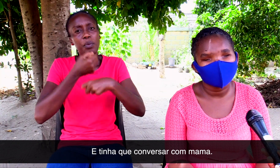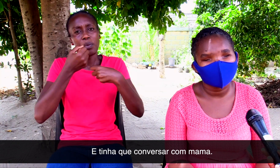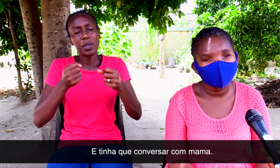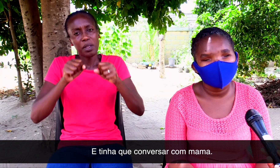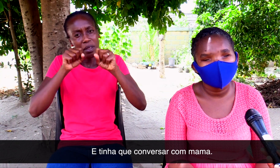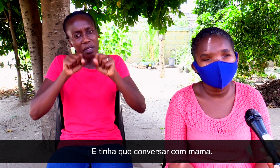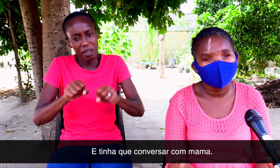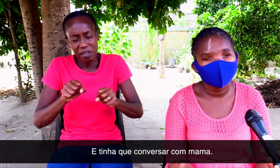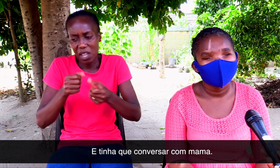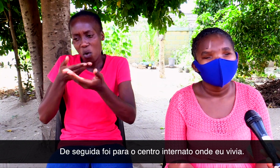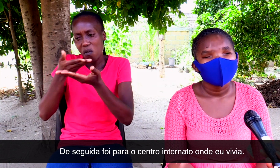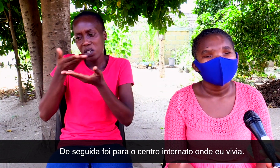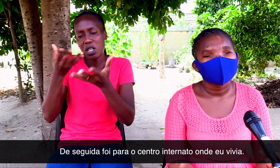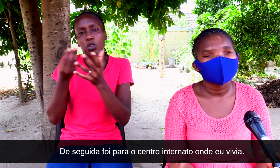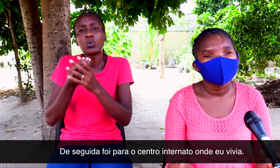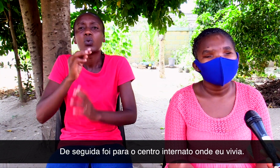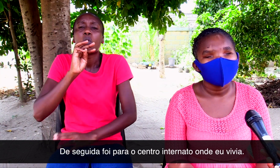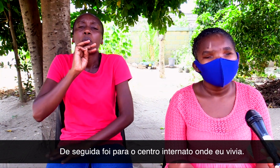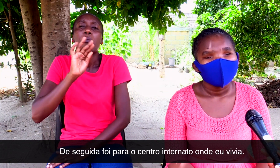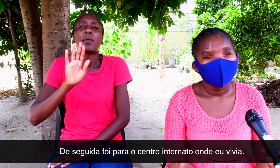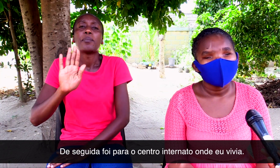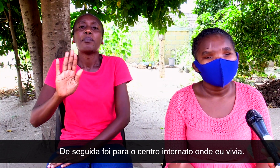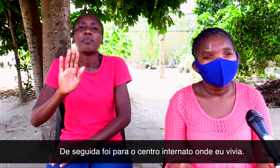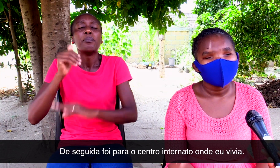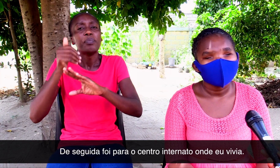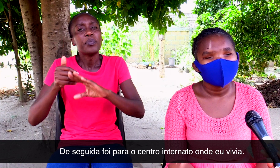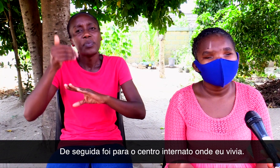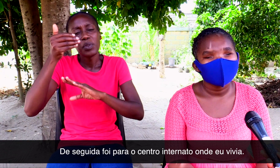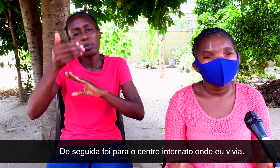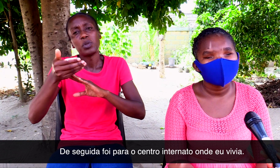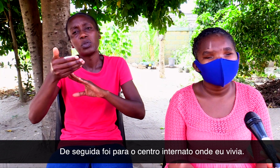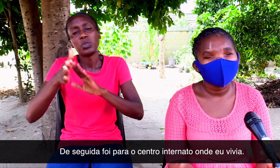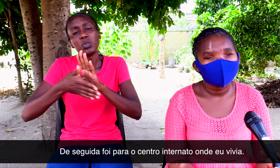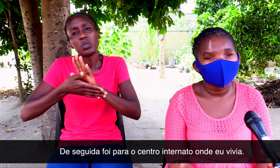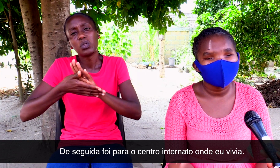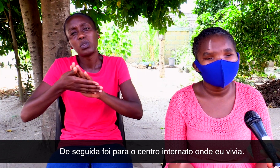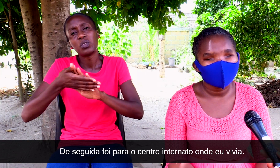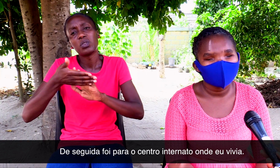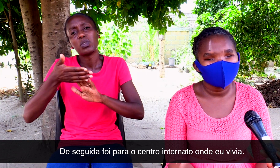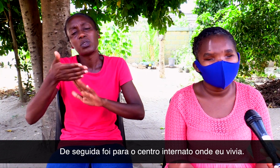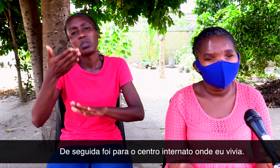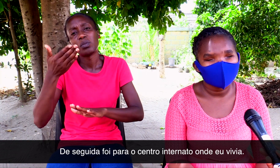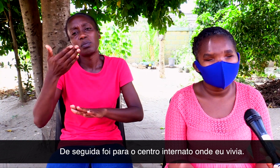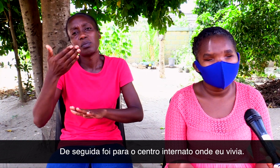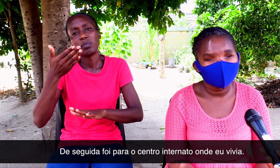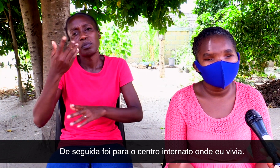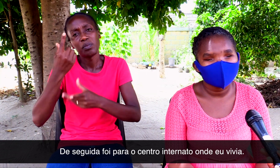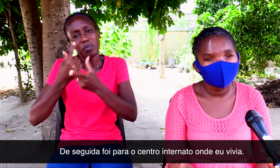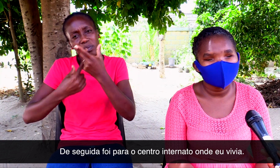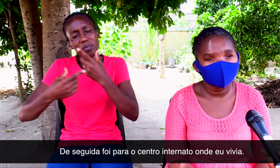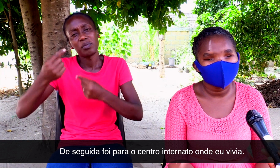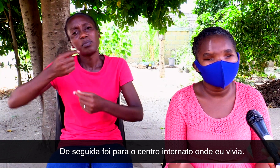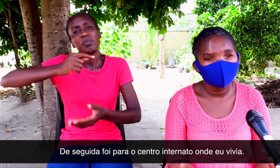que conversar com a mamãe. De seguida, ela foi para o